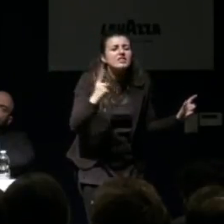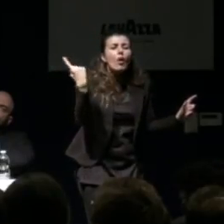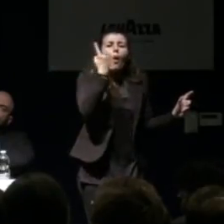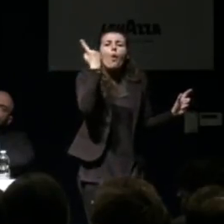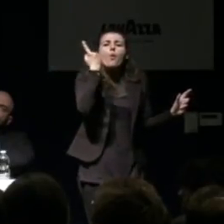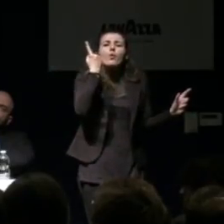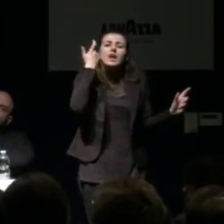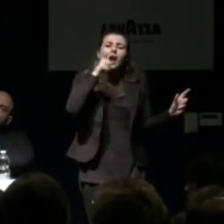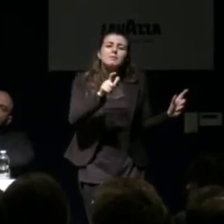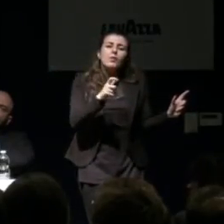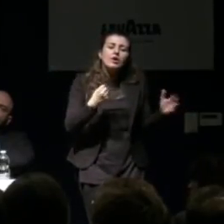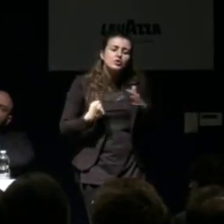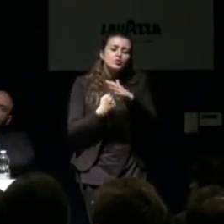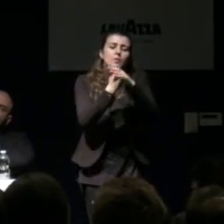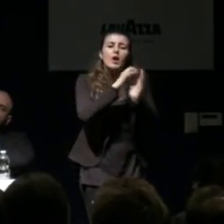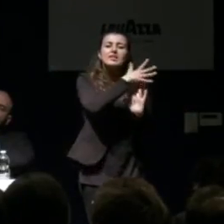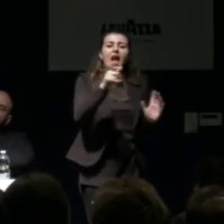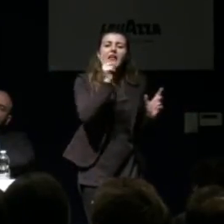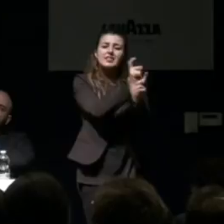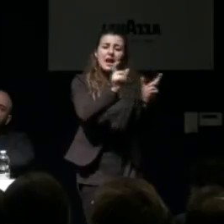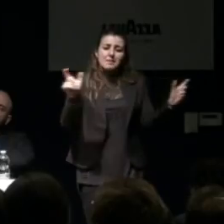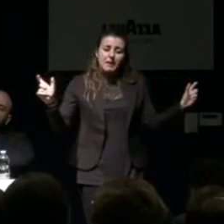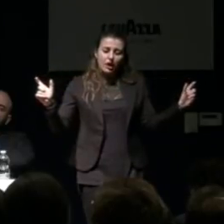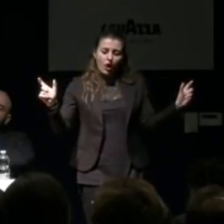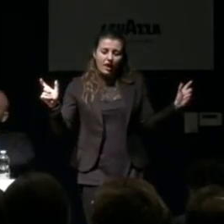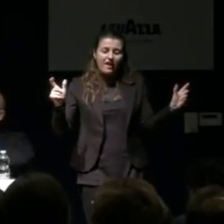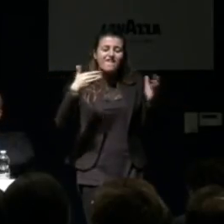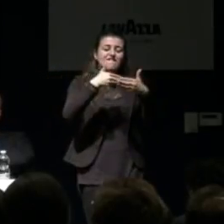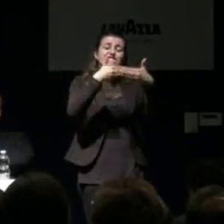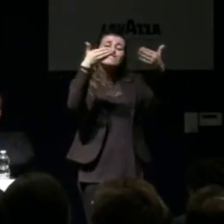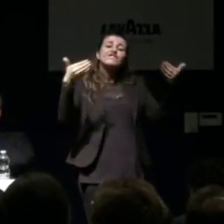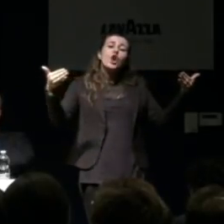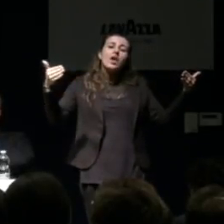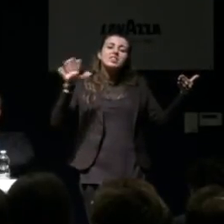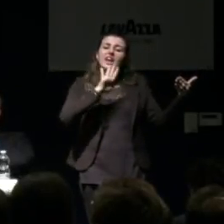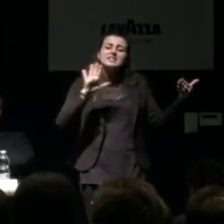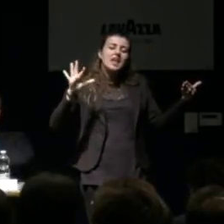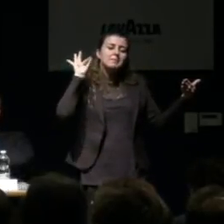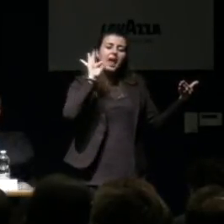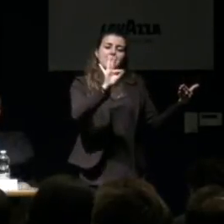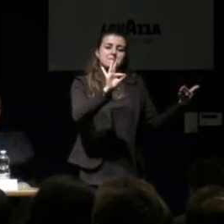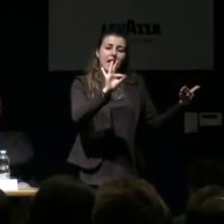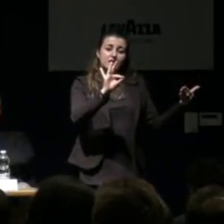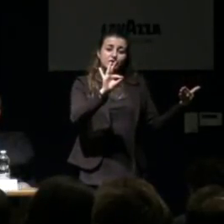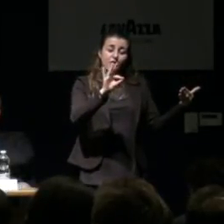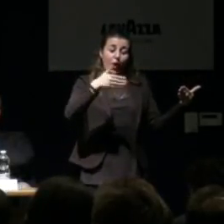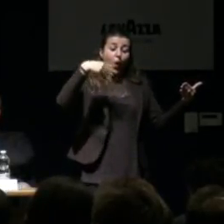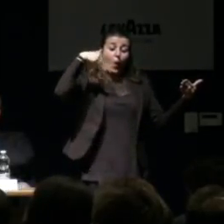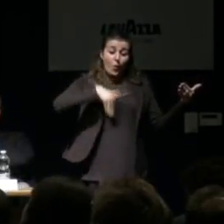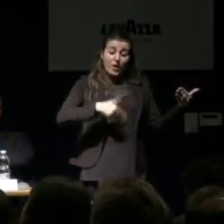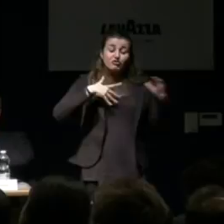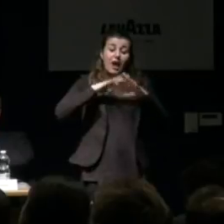sorreggere le frasi che delineano le sue fattezze la frontiera accorre sempre nel mezzo di qua c'è il mondo di prima